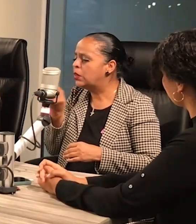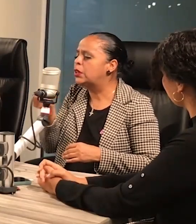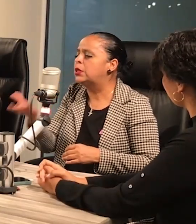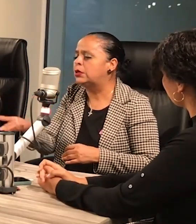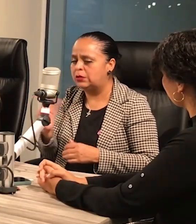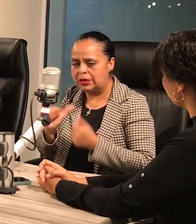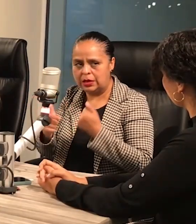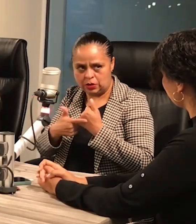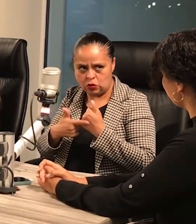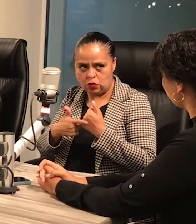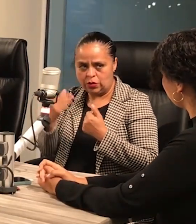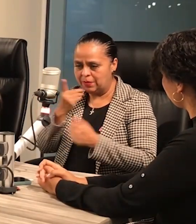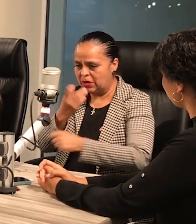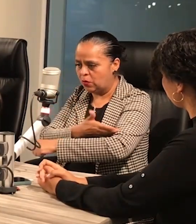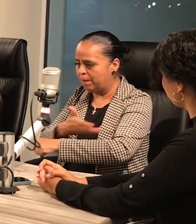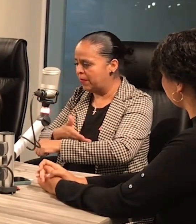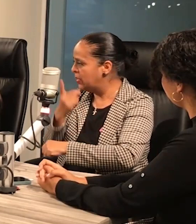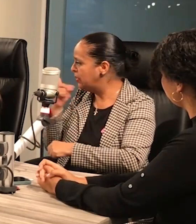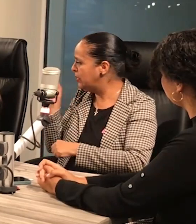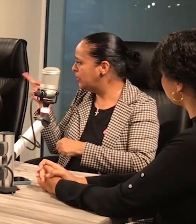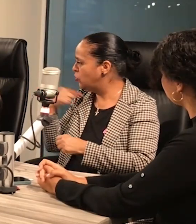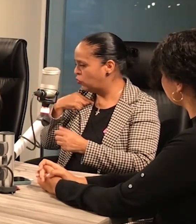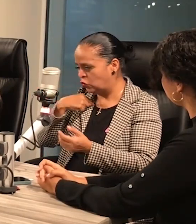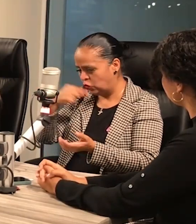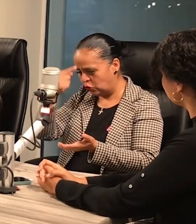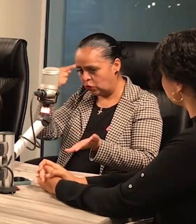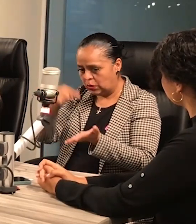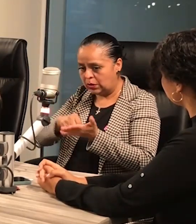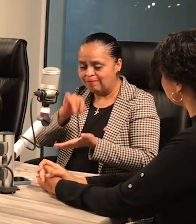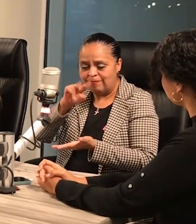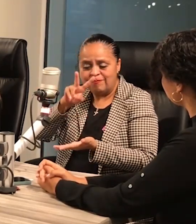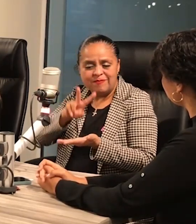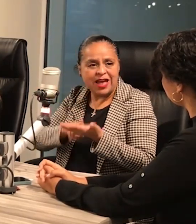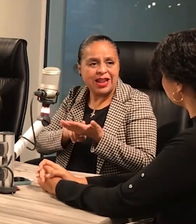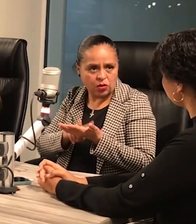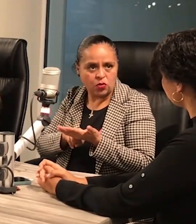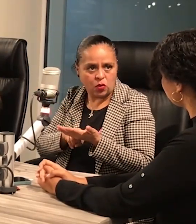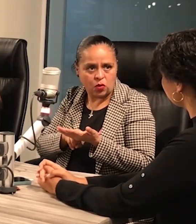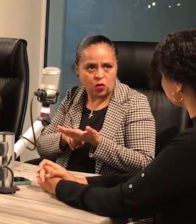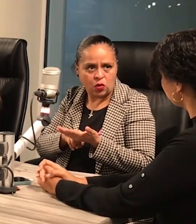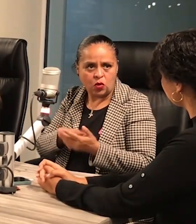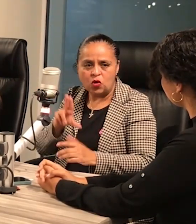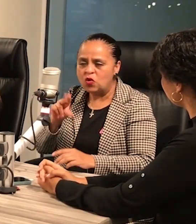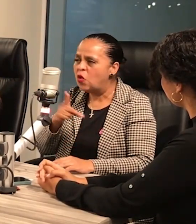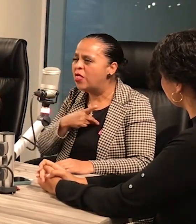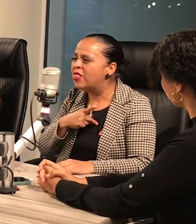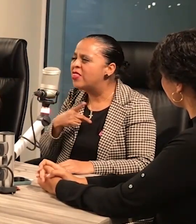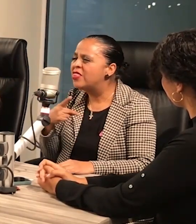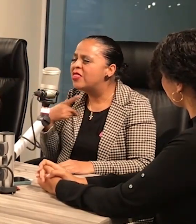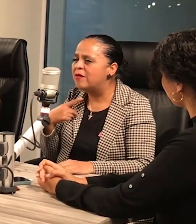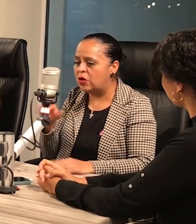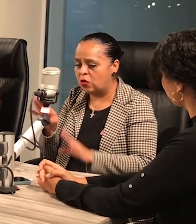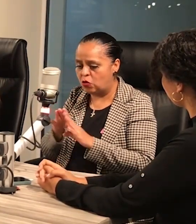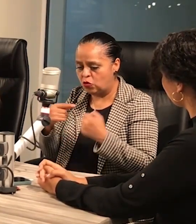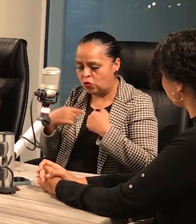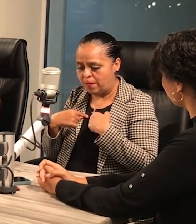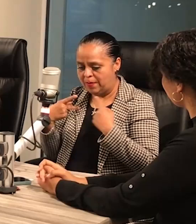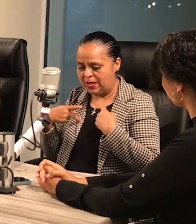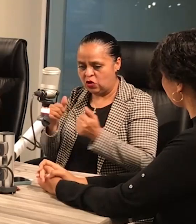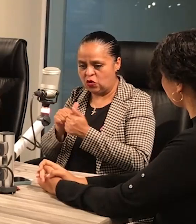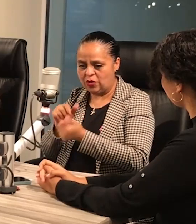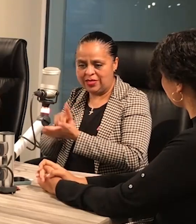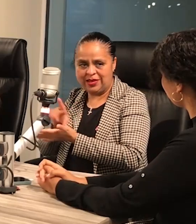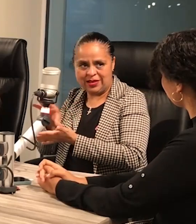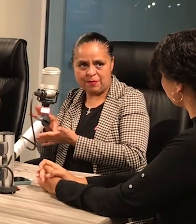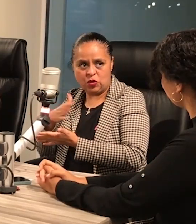comentaba el compañero porque creo que es válido, que no tendría que ser porque yo como persona con discapacidad tenga que